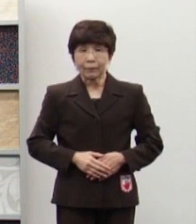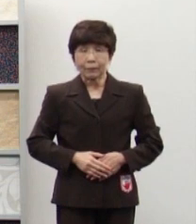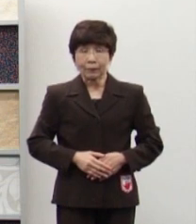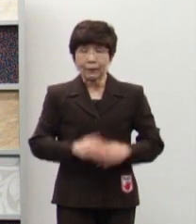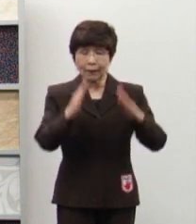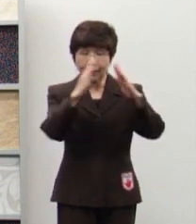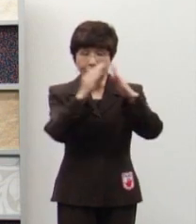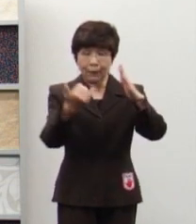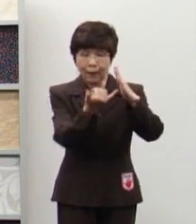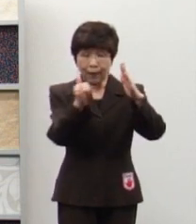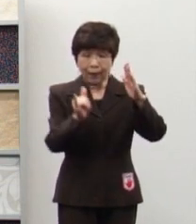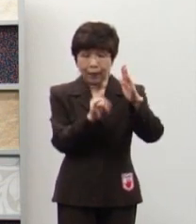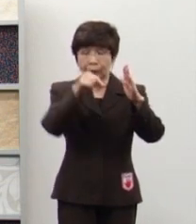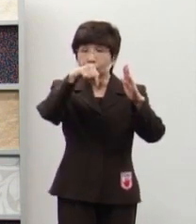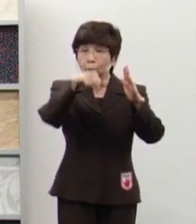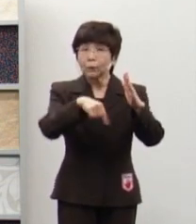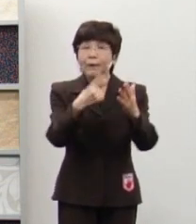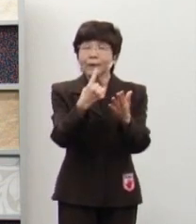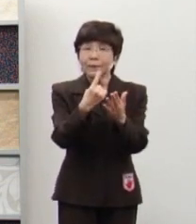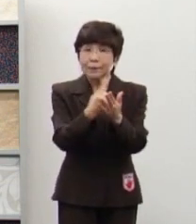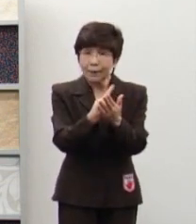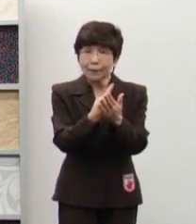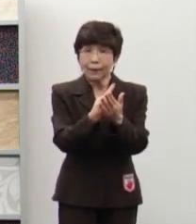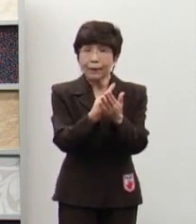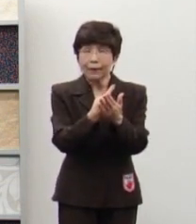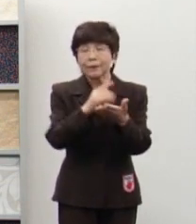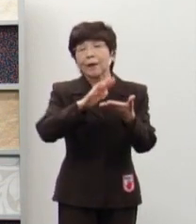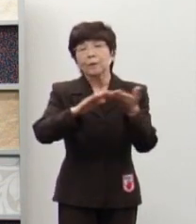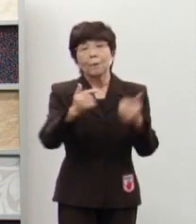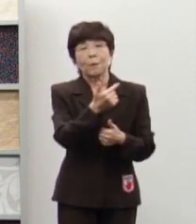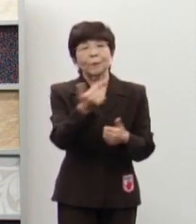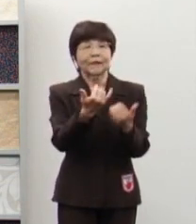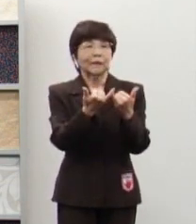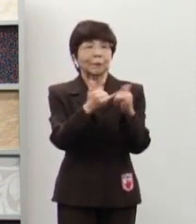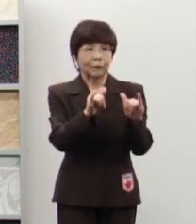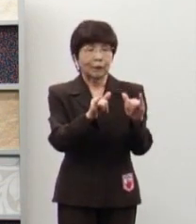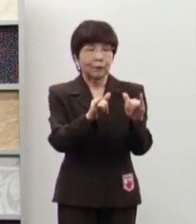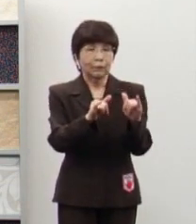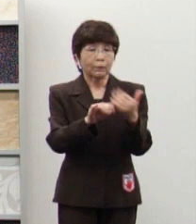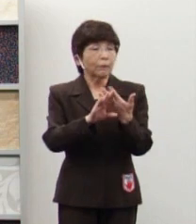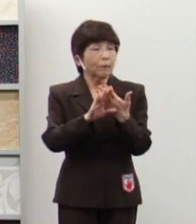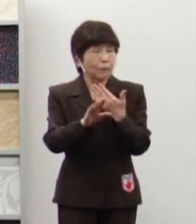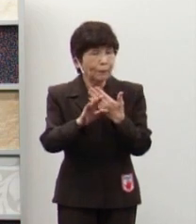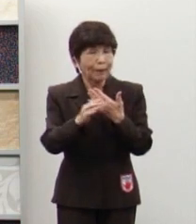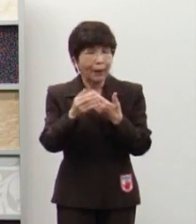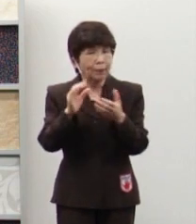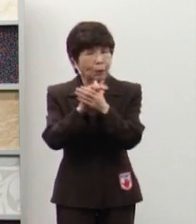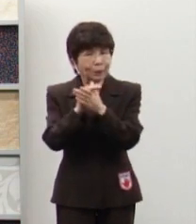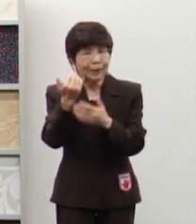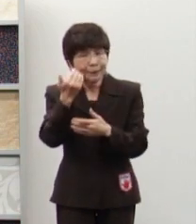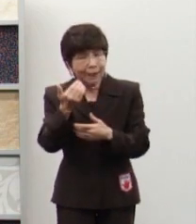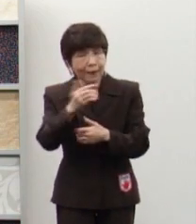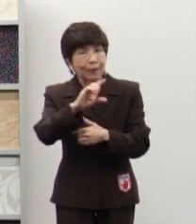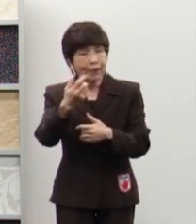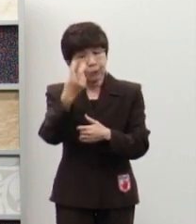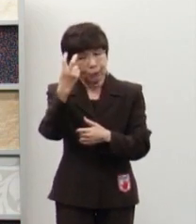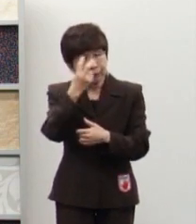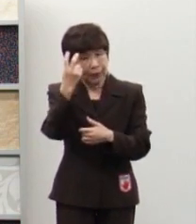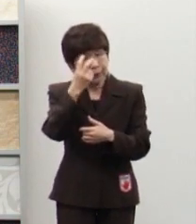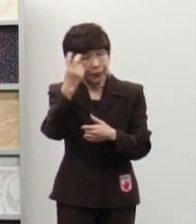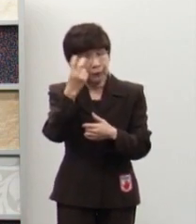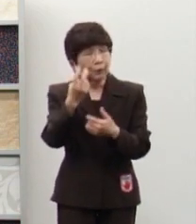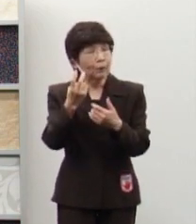一世帯であることをもって濃厚接触者とし、一般の行政検査は行わないことといたします。